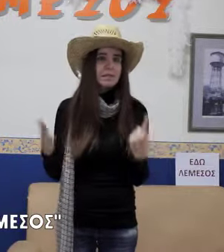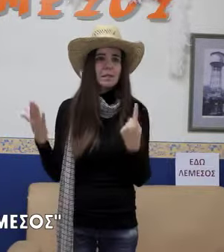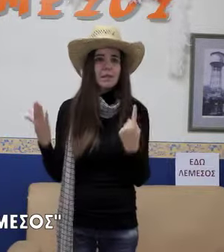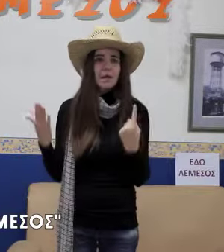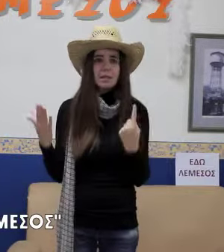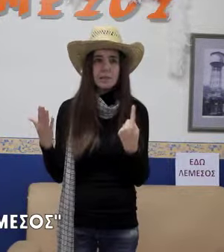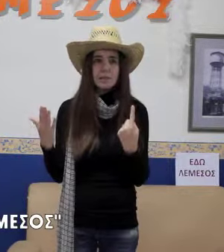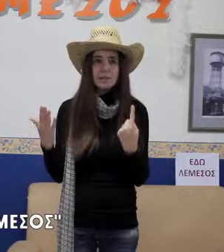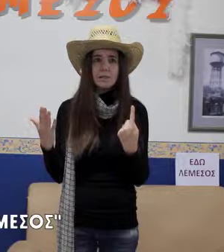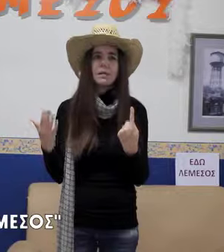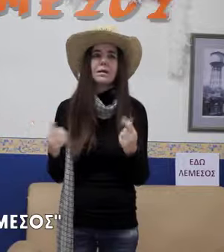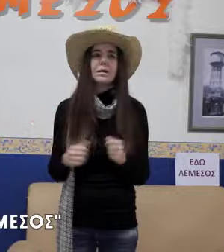STL,